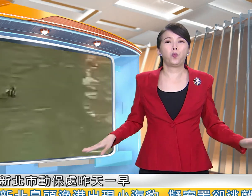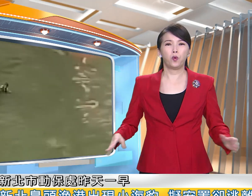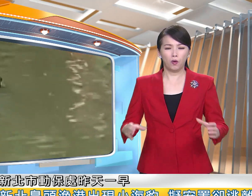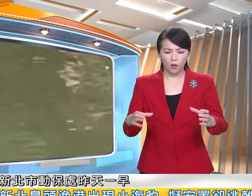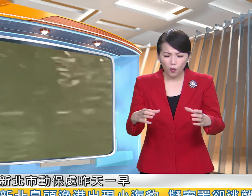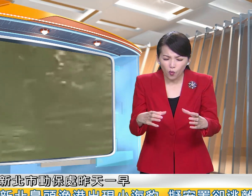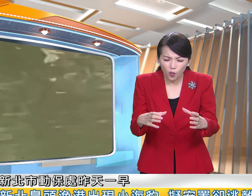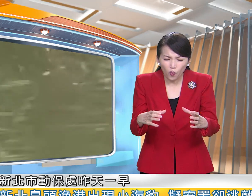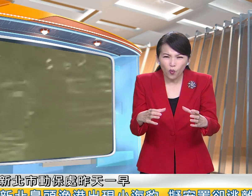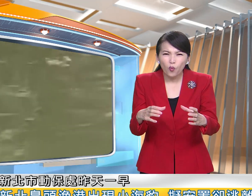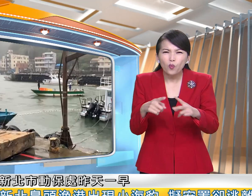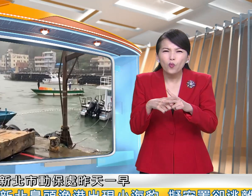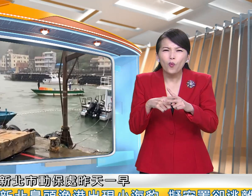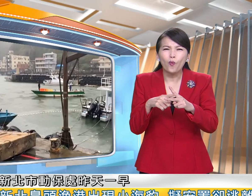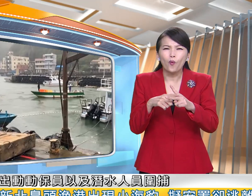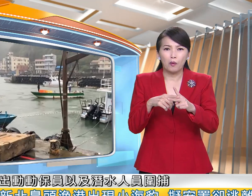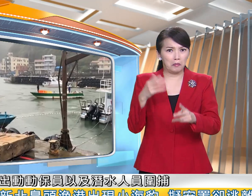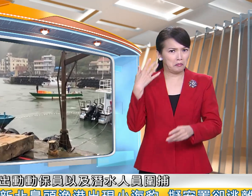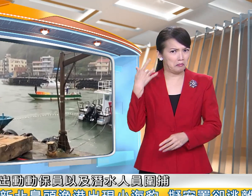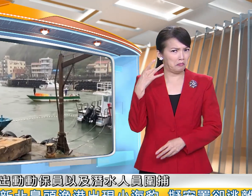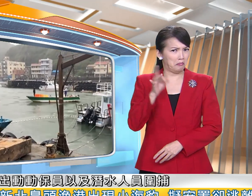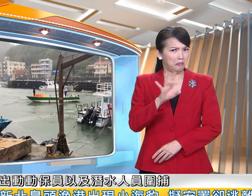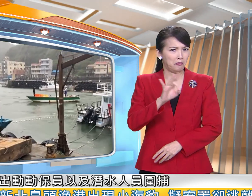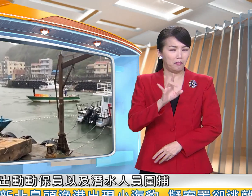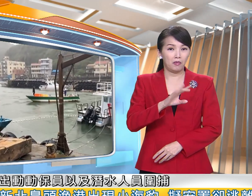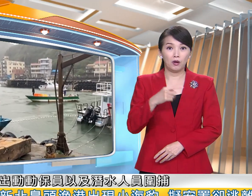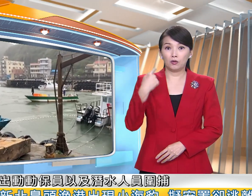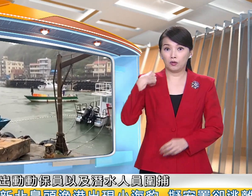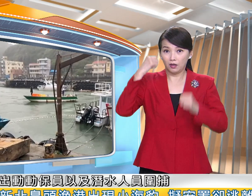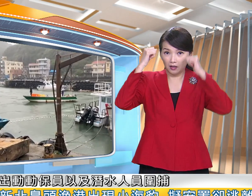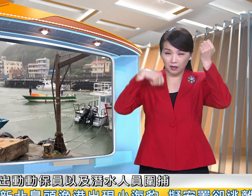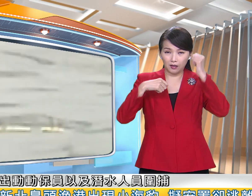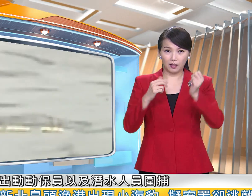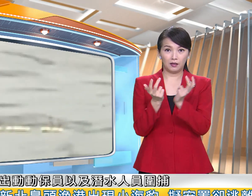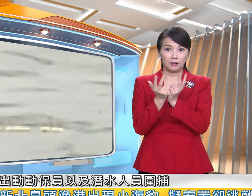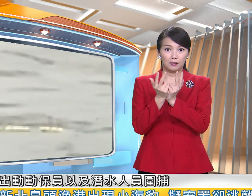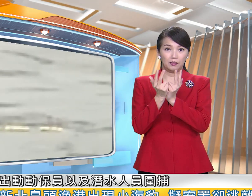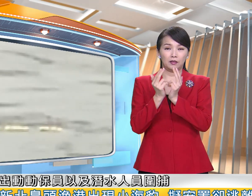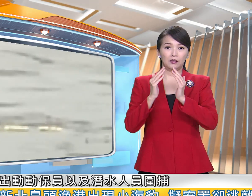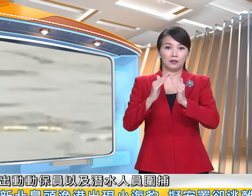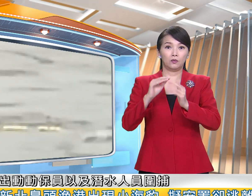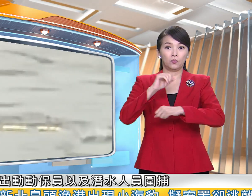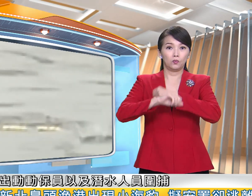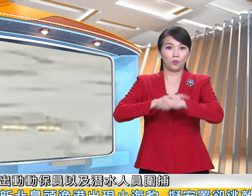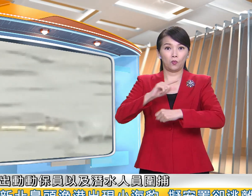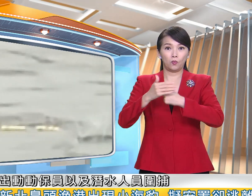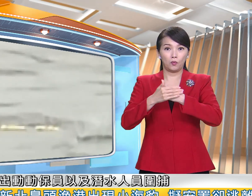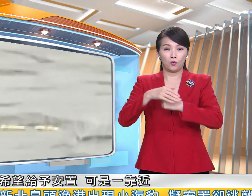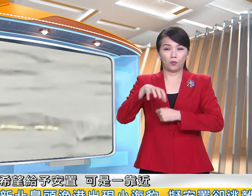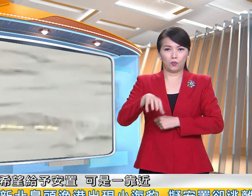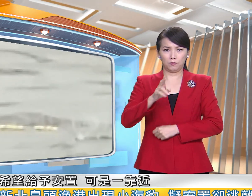动保处昨天一早出动了动保员以及潜水人员来围捕，希望给予安